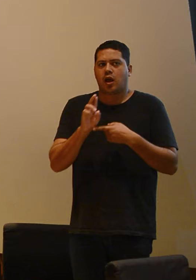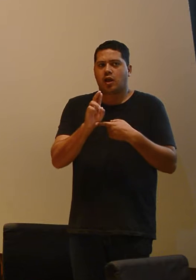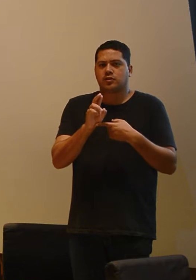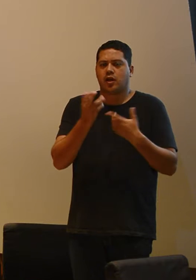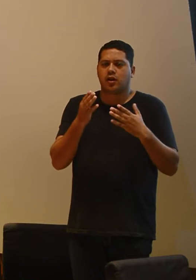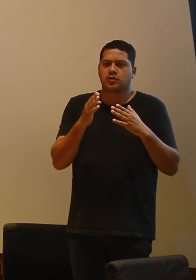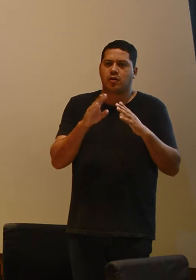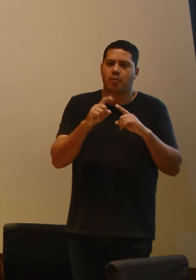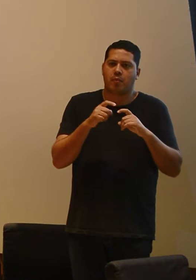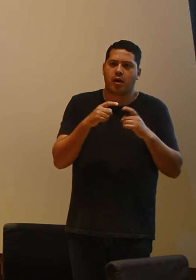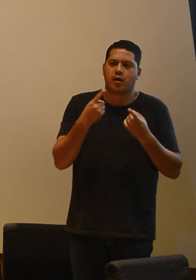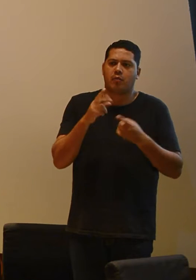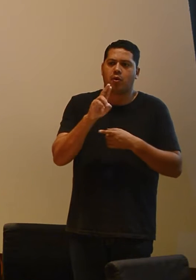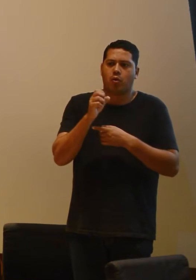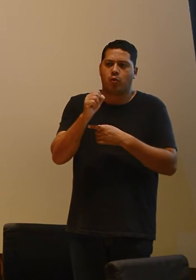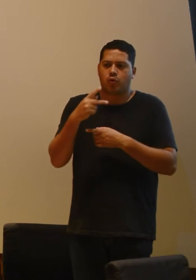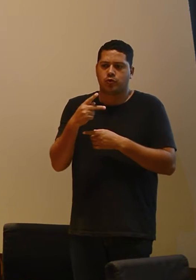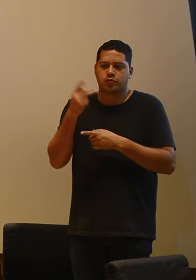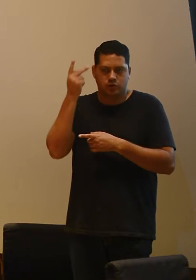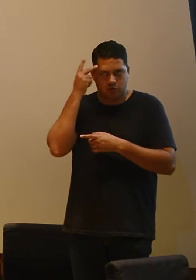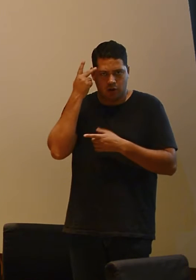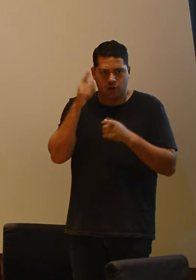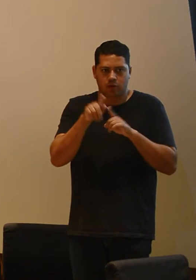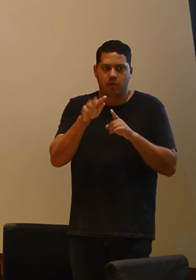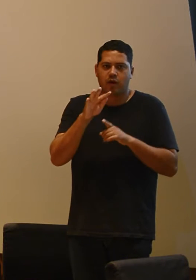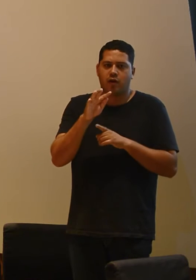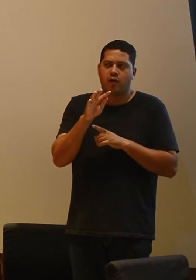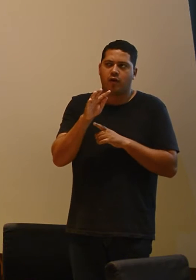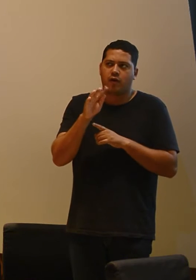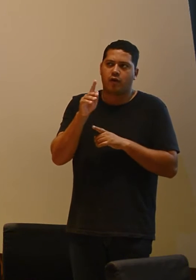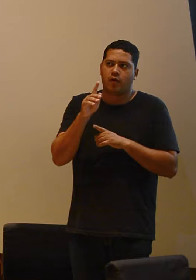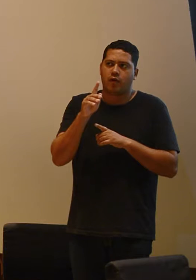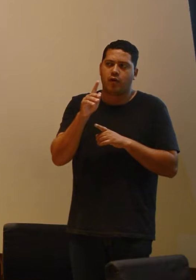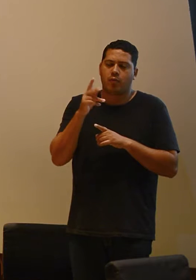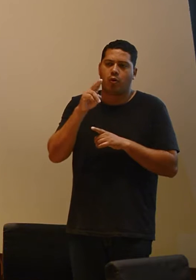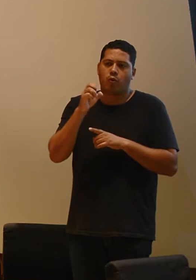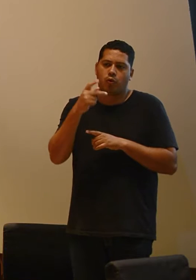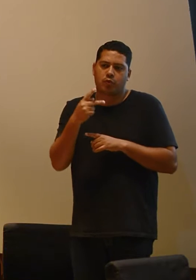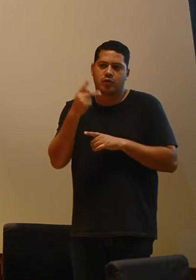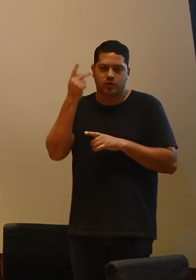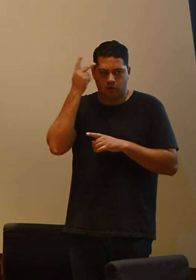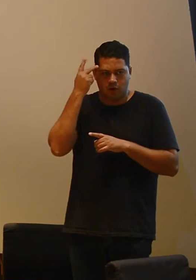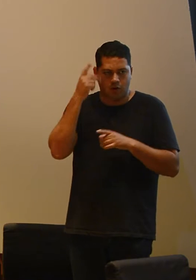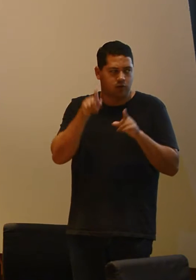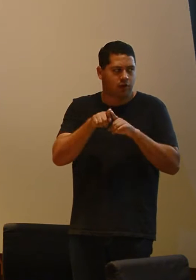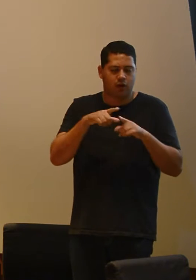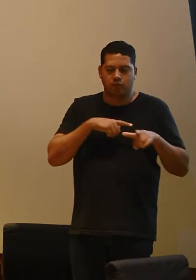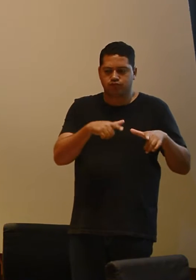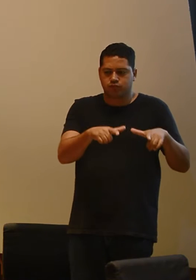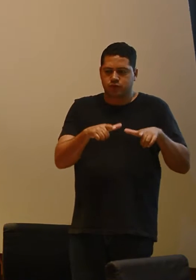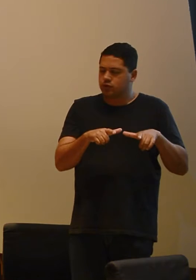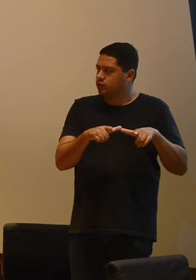pela USP Ribeirão Preto, fellow em otologia pela USP Ribeirão Preto, título de especialista